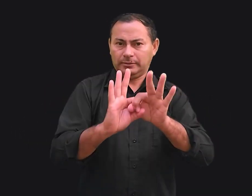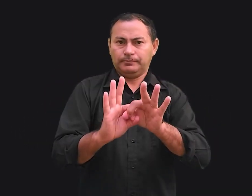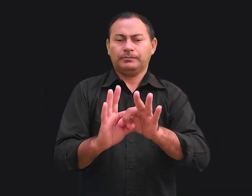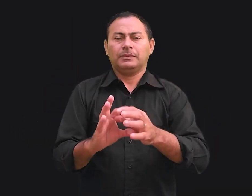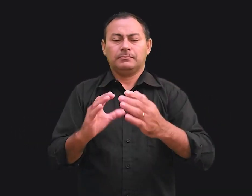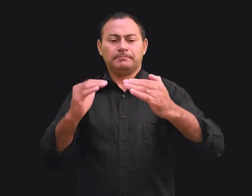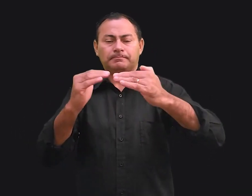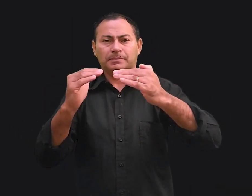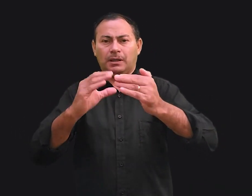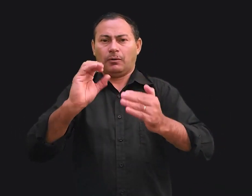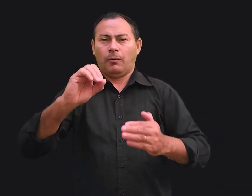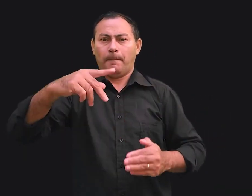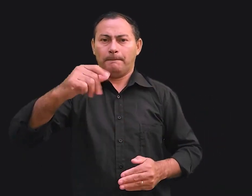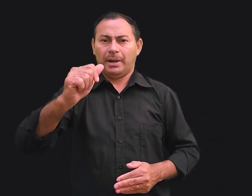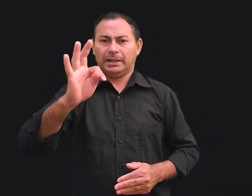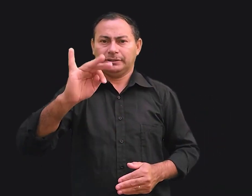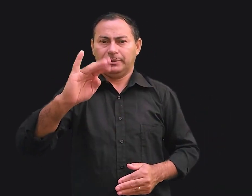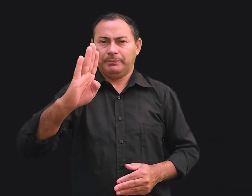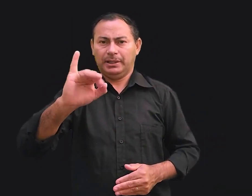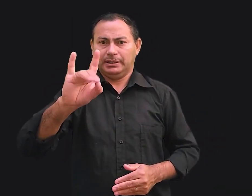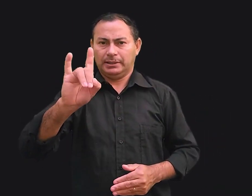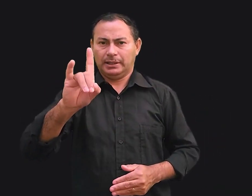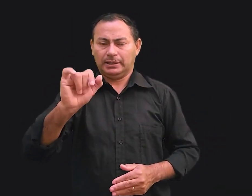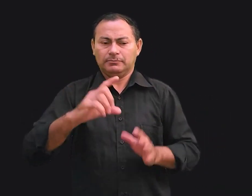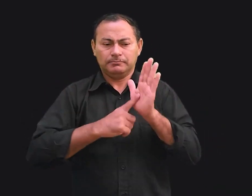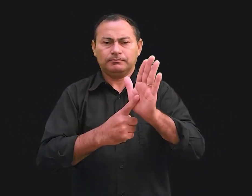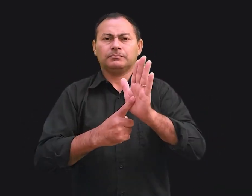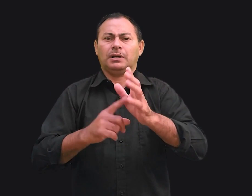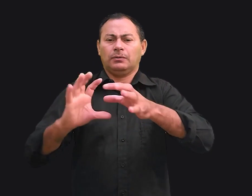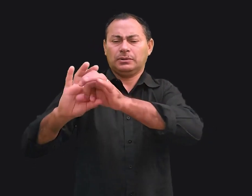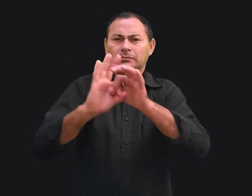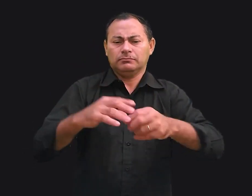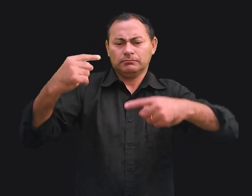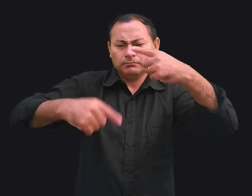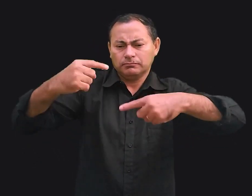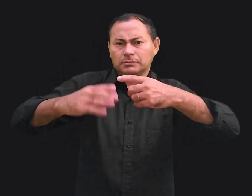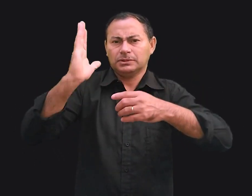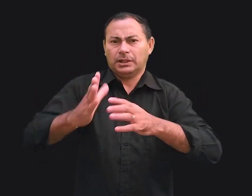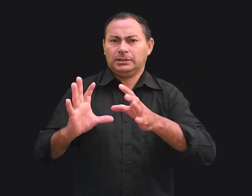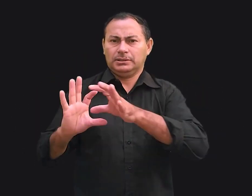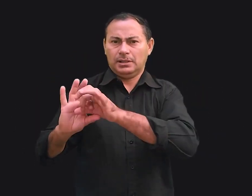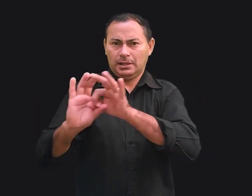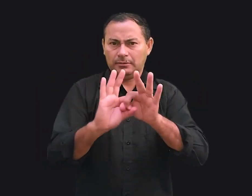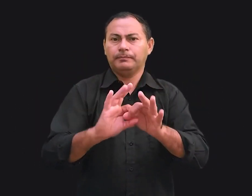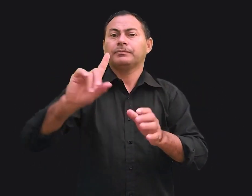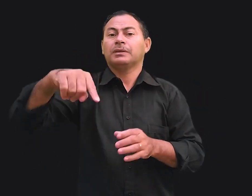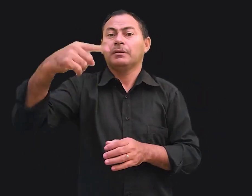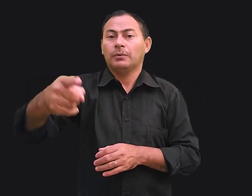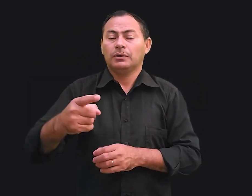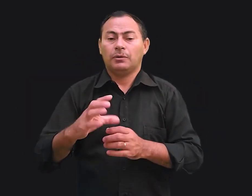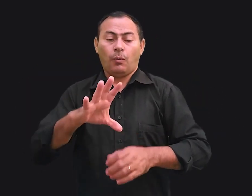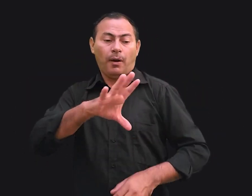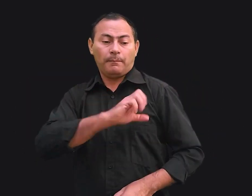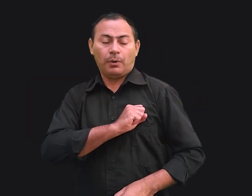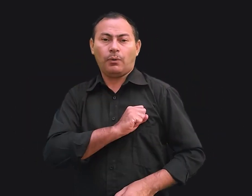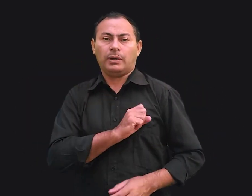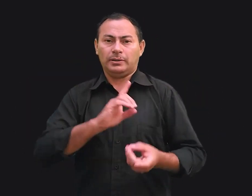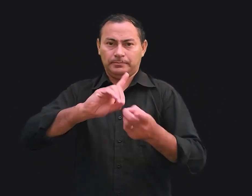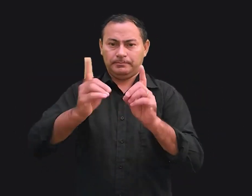A compatibilidade é a evidência da unidade. Discutimos vários itens desse elo. Depois dissemos que o amor é a dinâmica